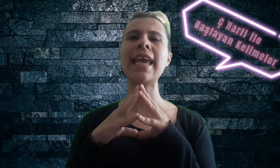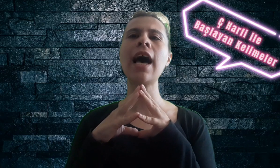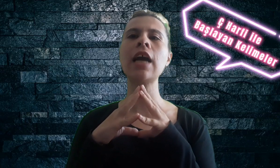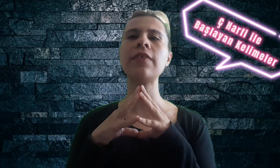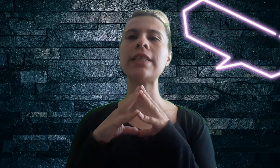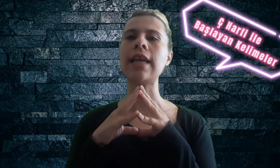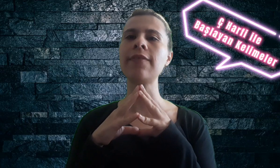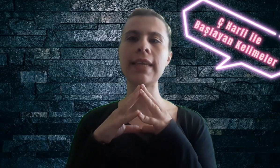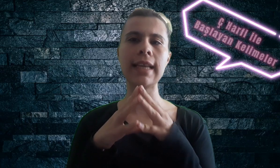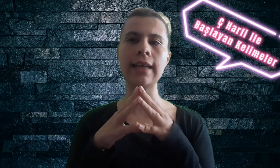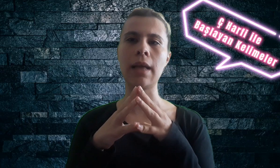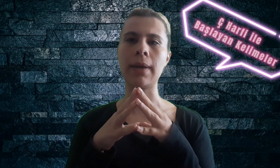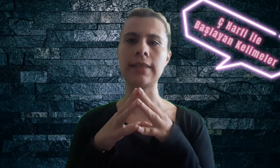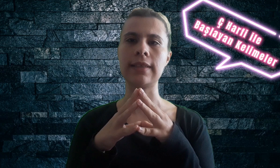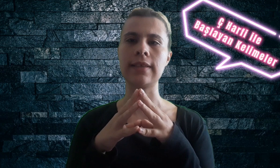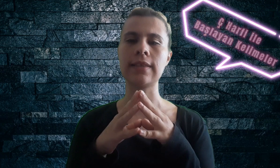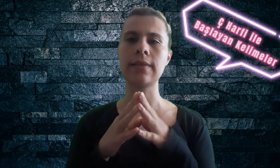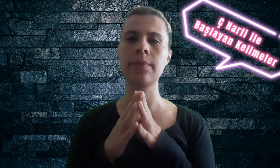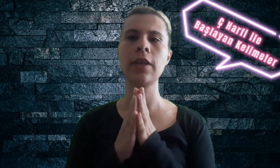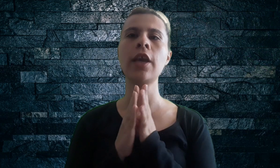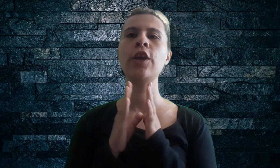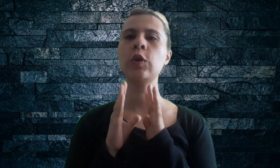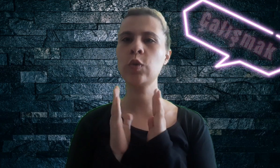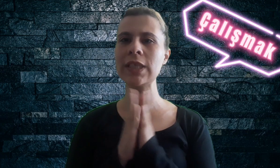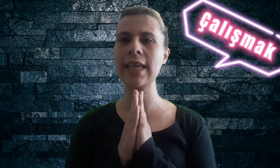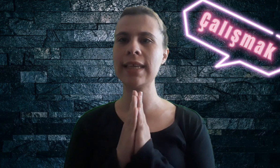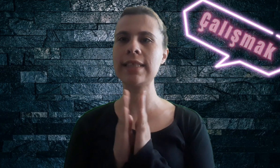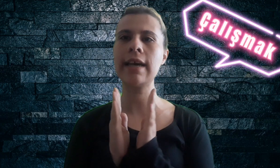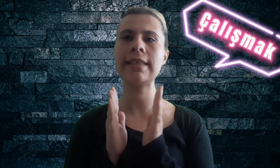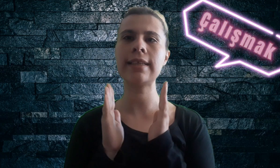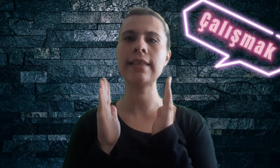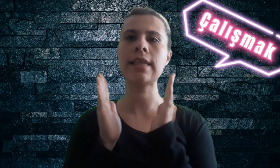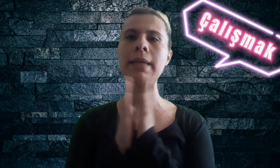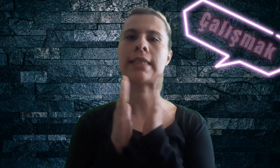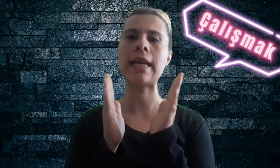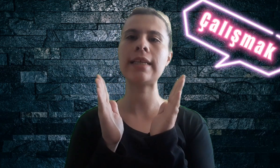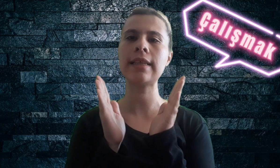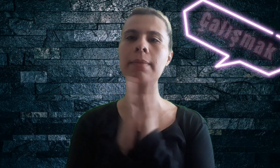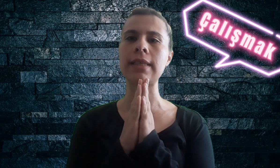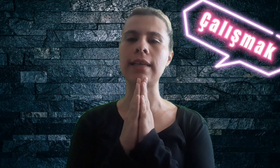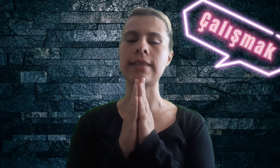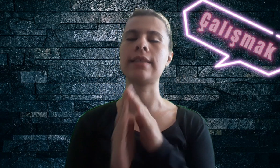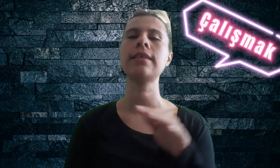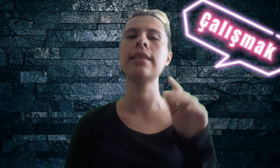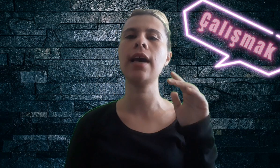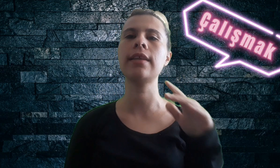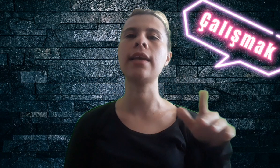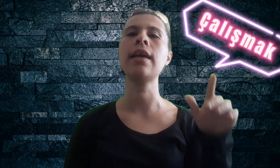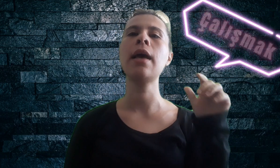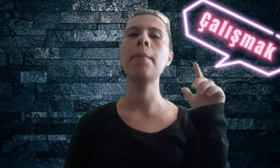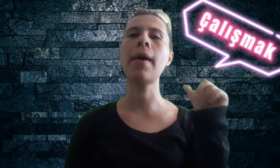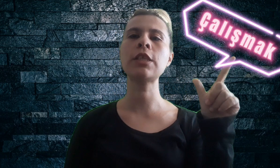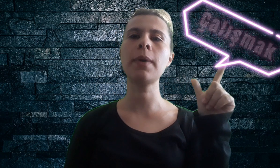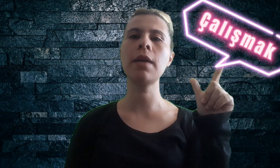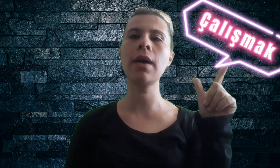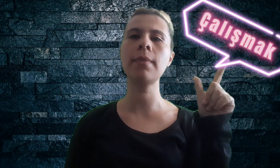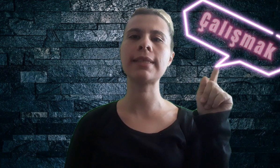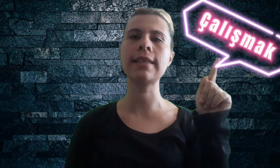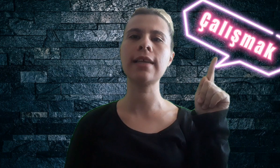T harfi içeren fiillerden bahsedeceğiz. Küçük T, işaret dilinin temel işaretlerinden bir tanesidir. Yani ne? Baş parmağımızın